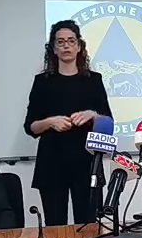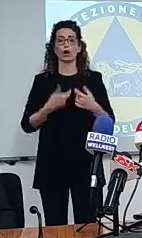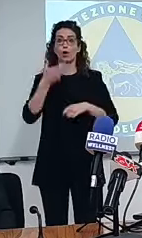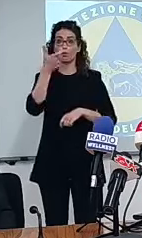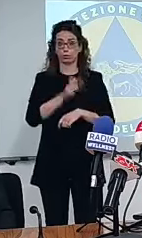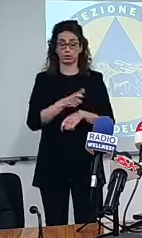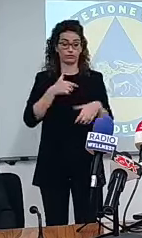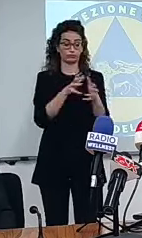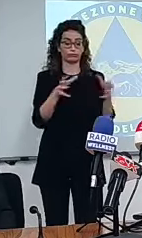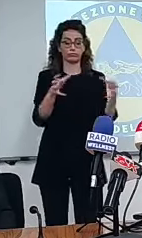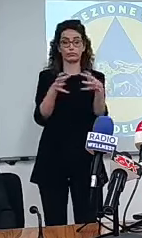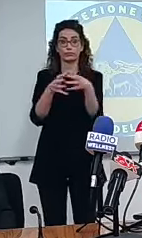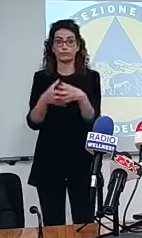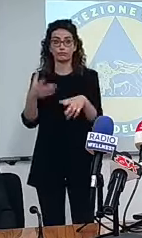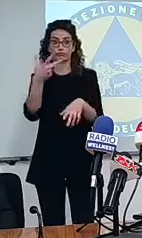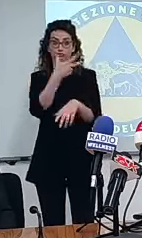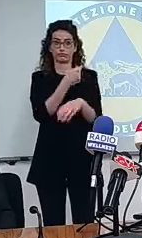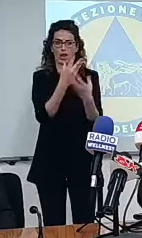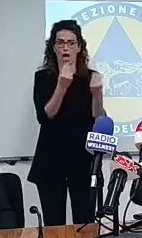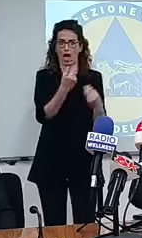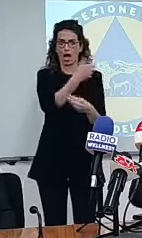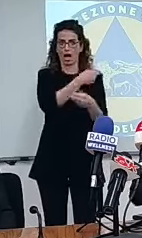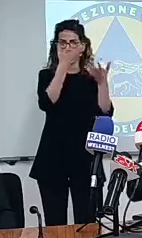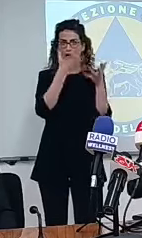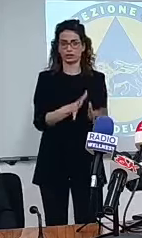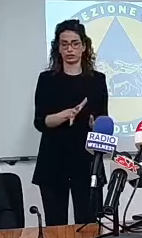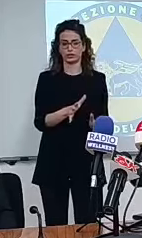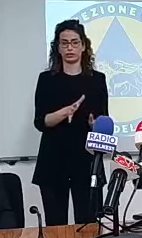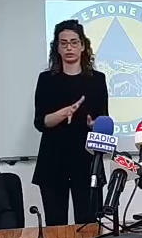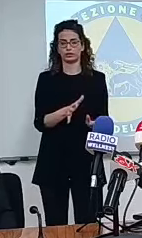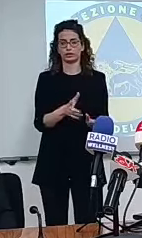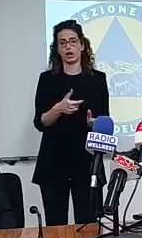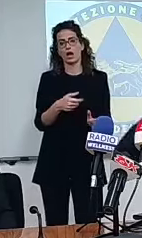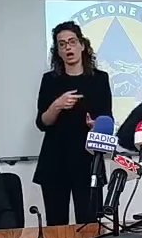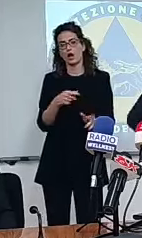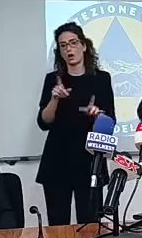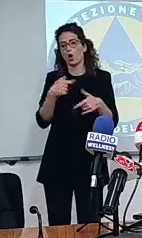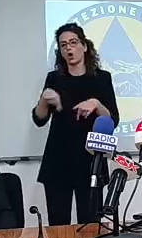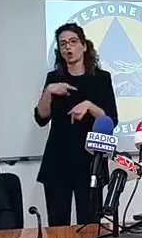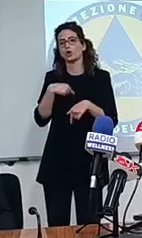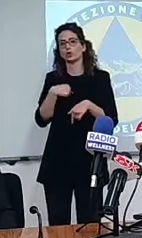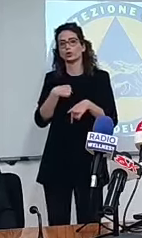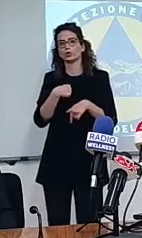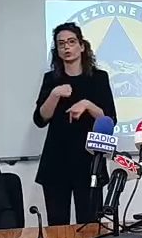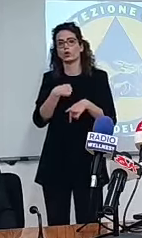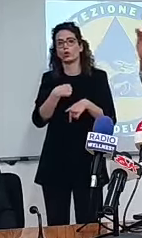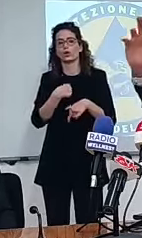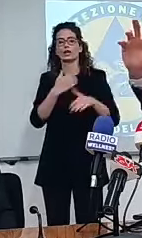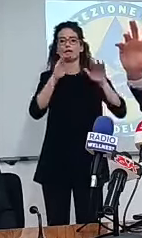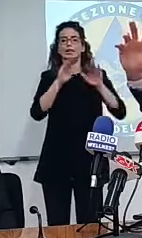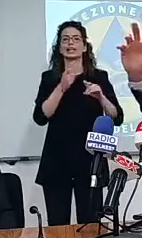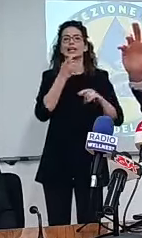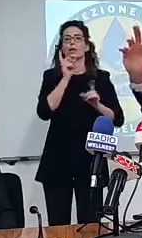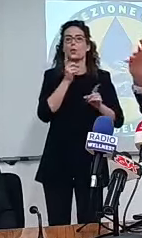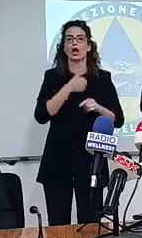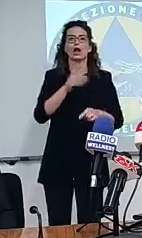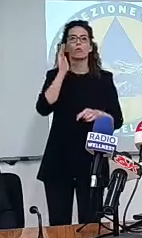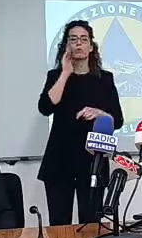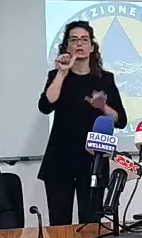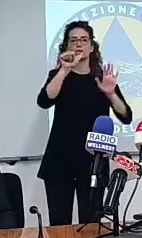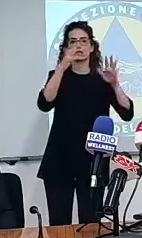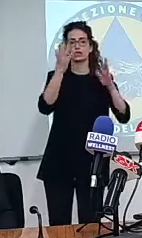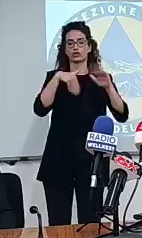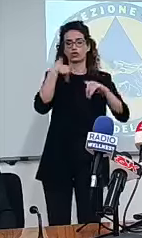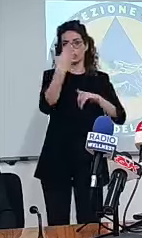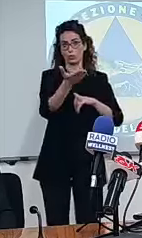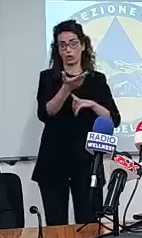categorie vaccinate in maniera importante, e avendo noi messo in sicurezza i maschi sopra i 65 anni